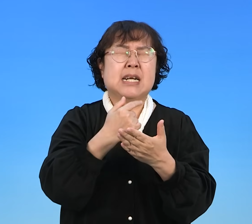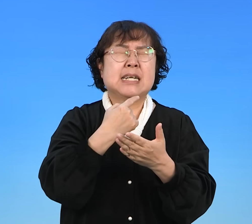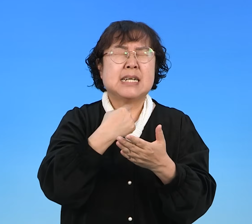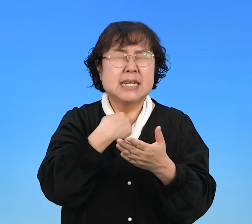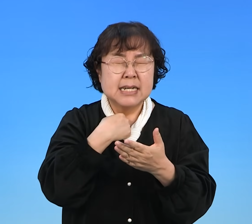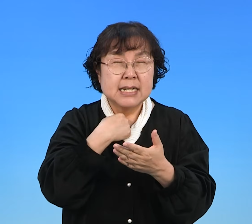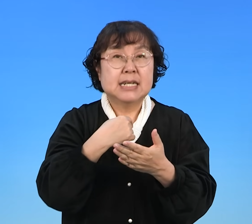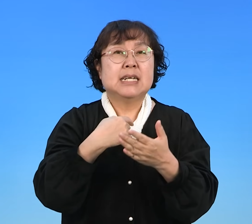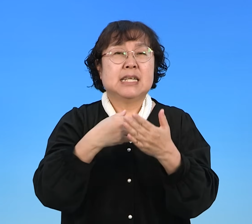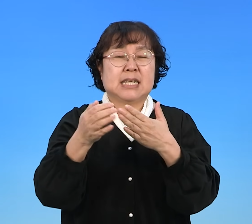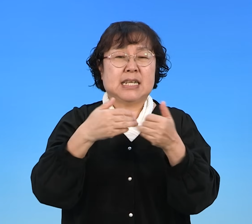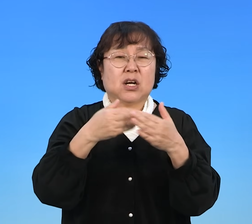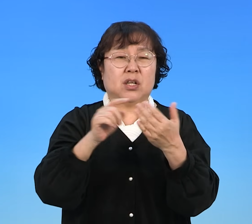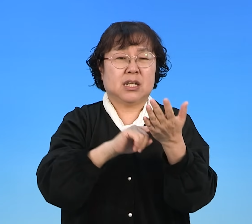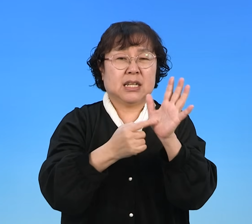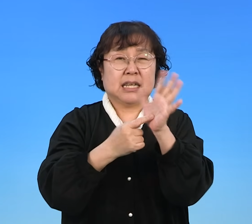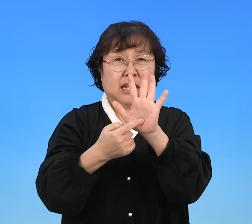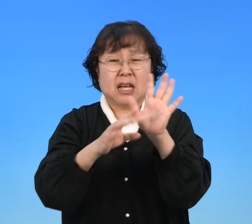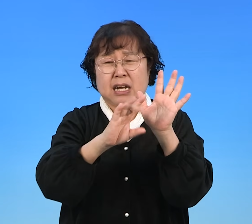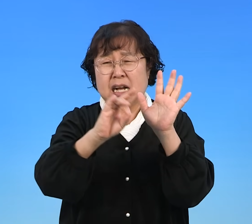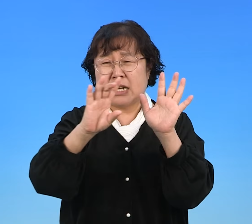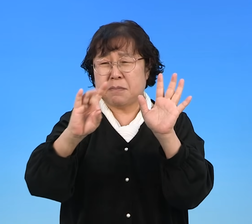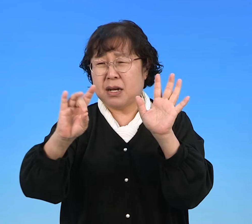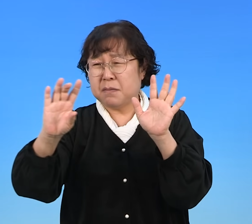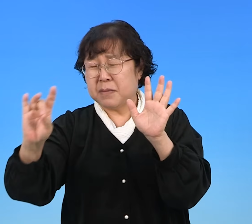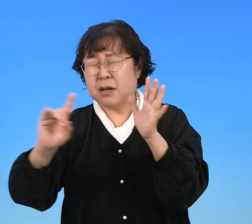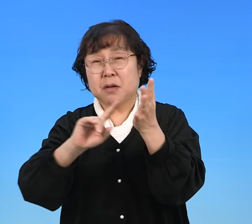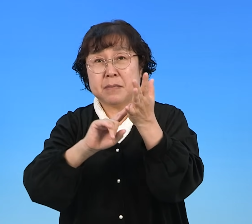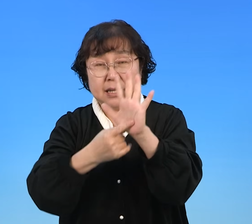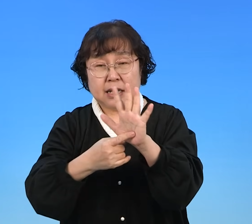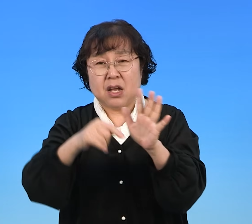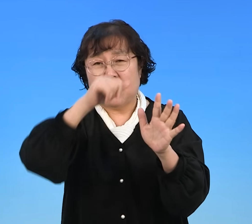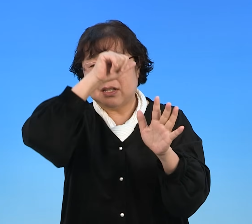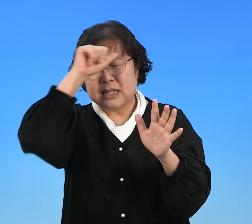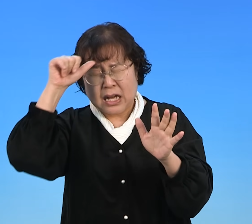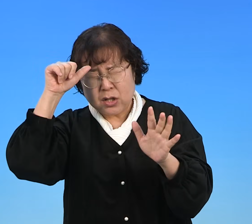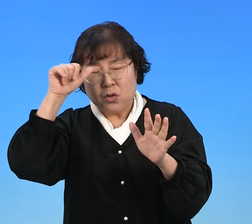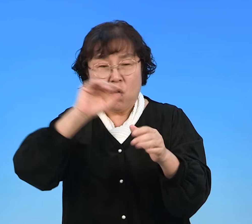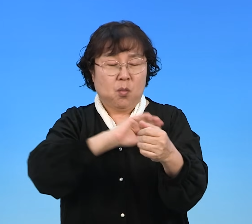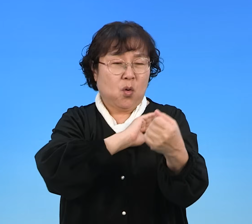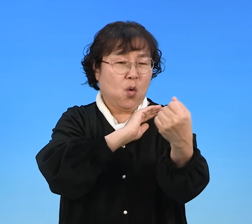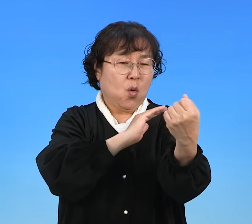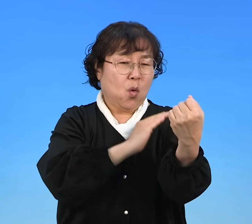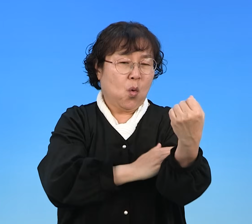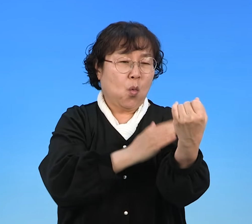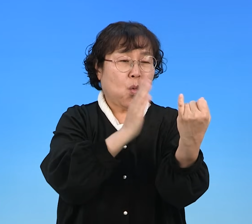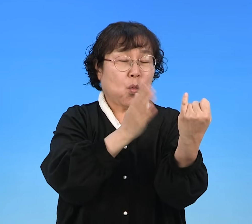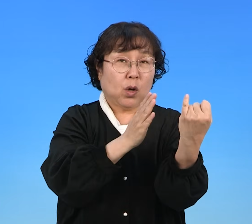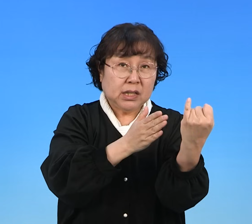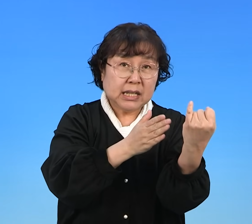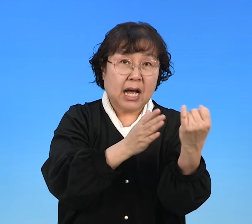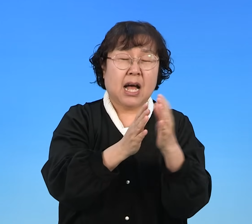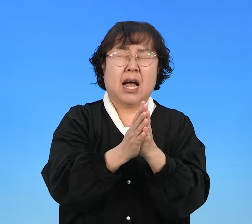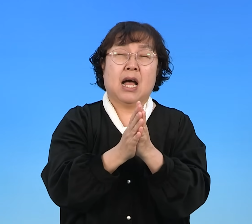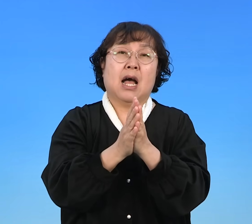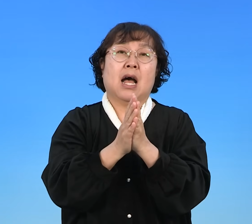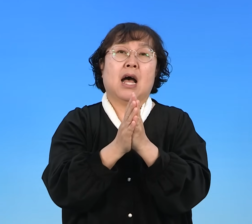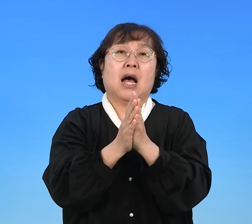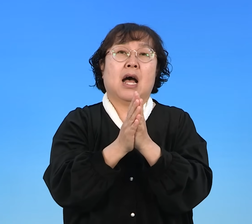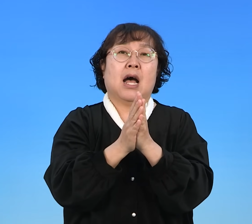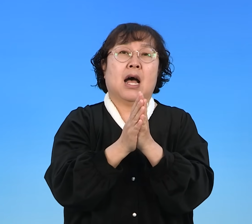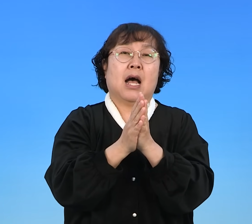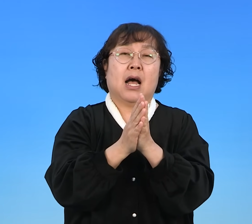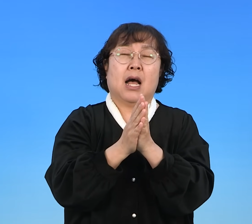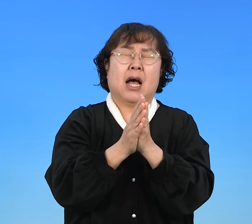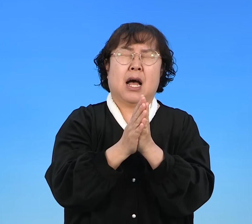자동적으로 하나님을 두려워하는 게 아니라는 걸 말해주는 거 아닙니까? 장로가 됐다고, 권사가 되면, 모태신앙인이면